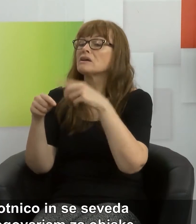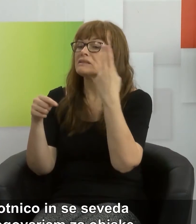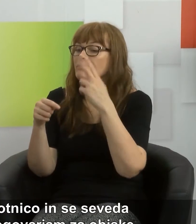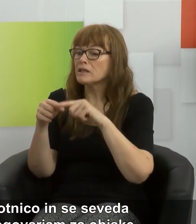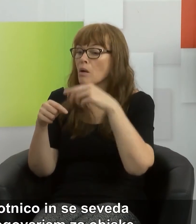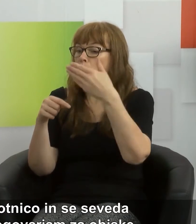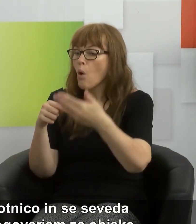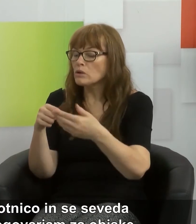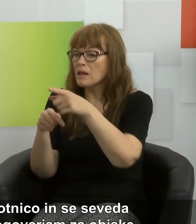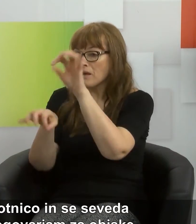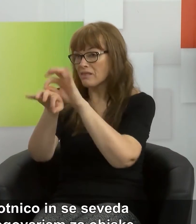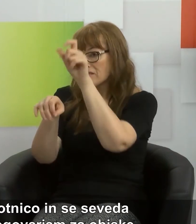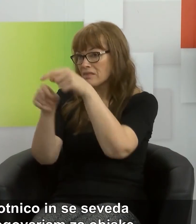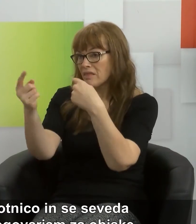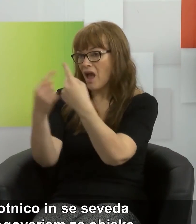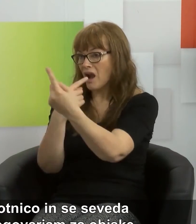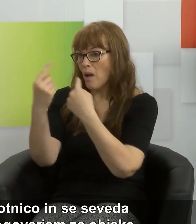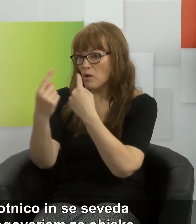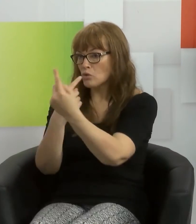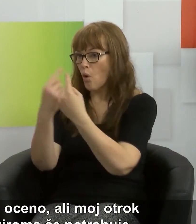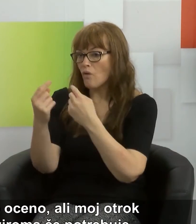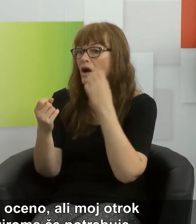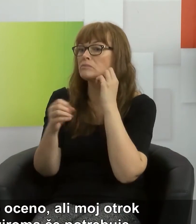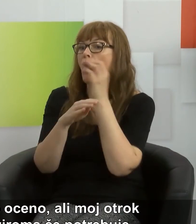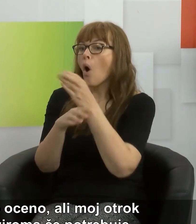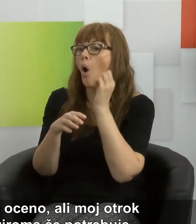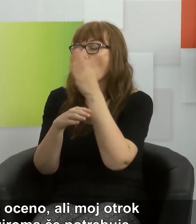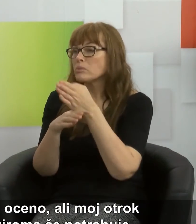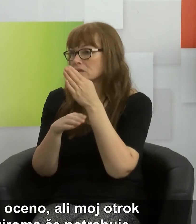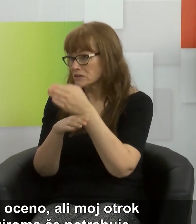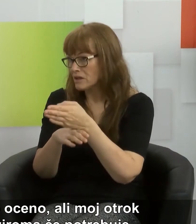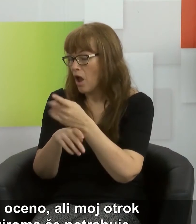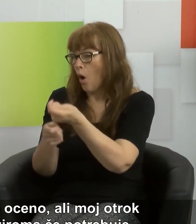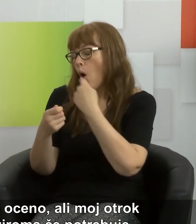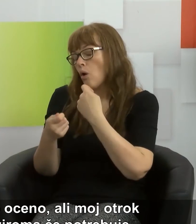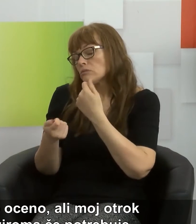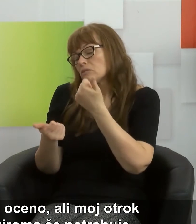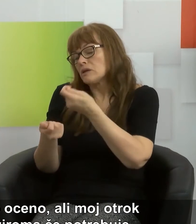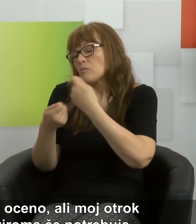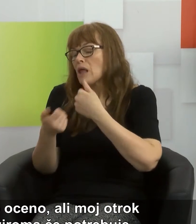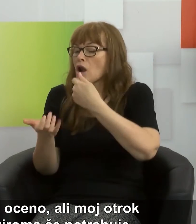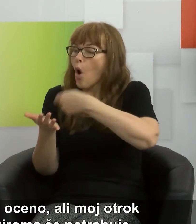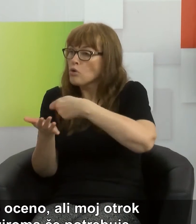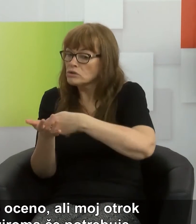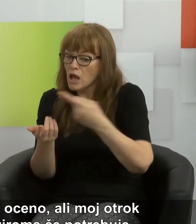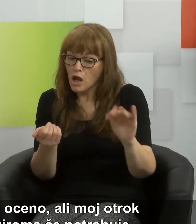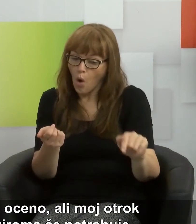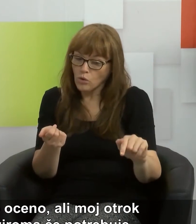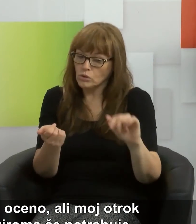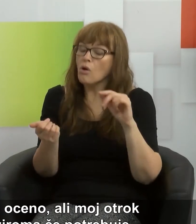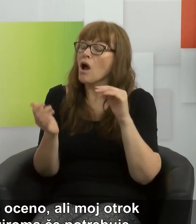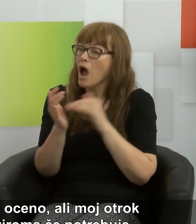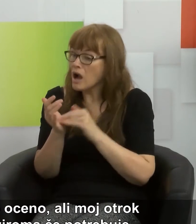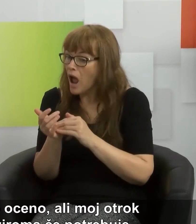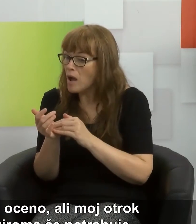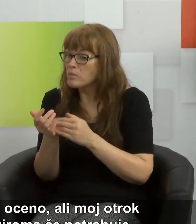z terapeutom dogovarjam za obiske. Terapeut mi poda neko oceno, ali moj otrok to potrebuje,